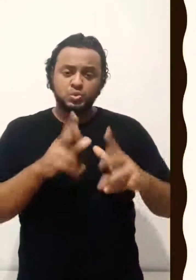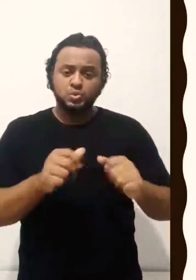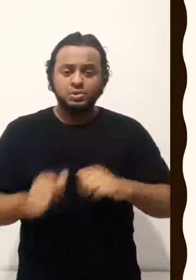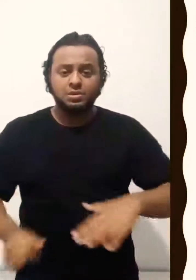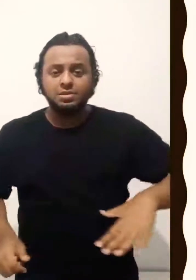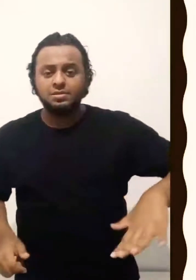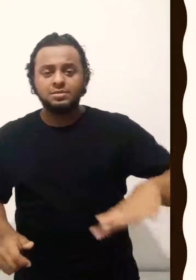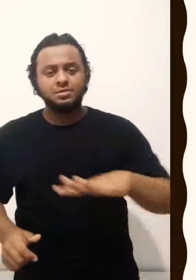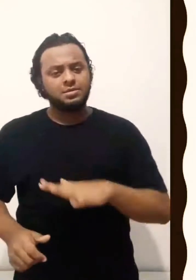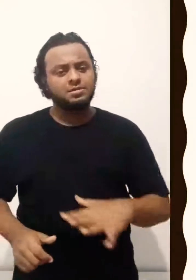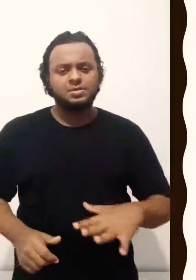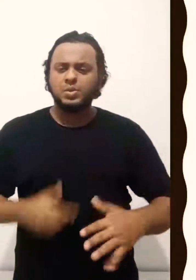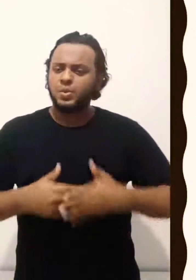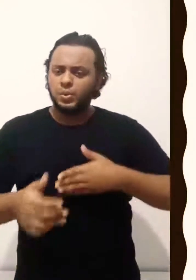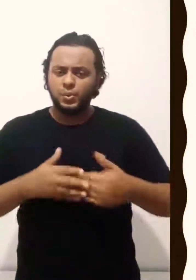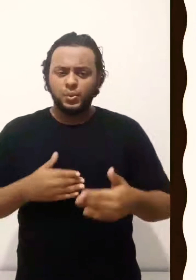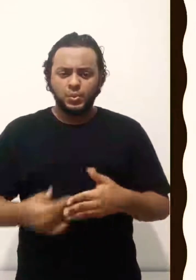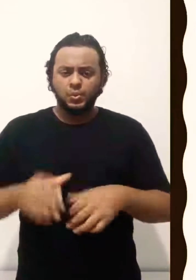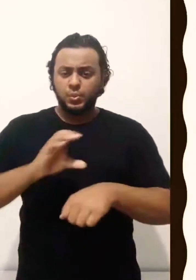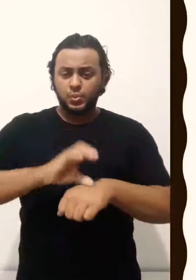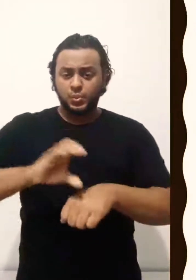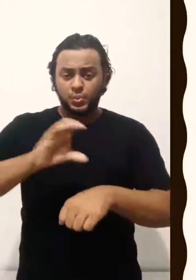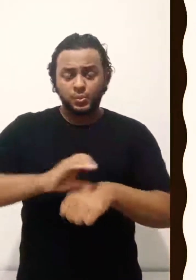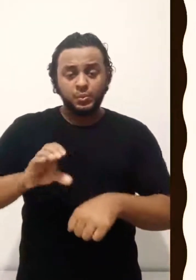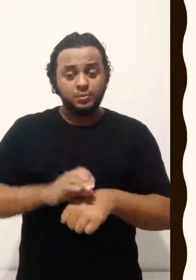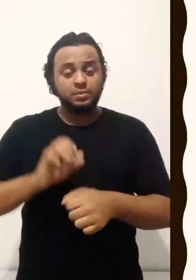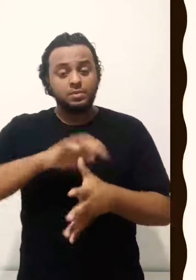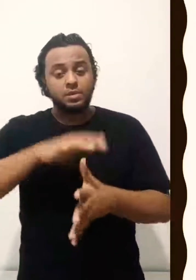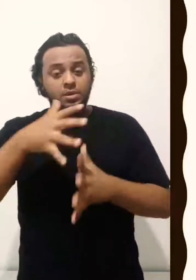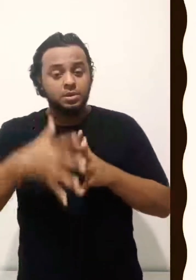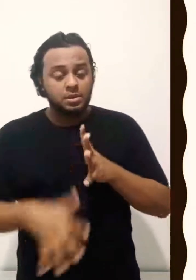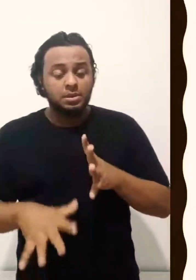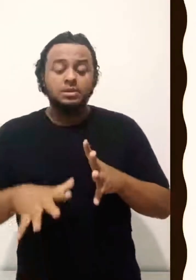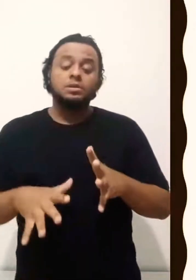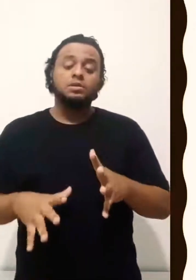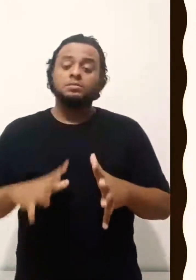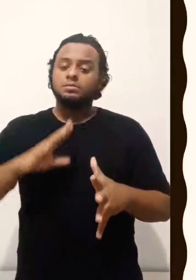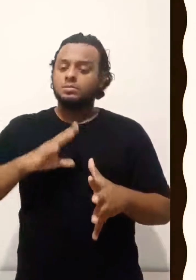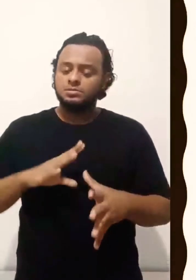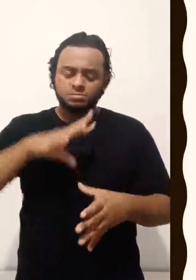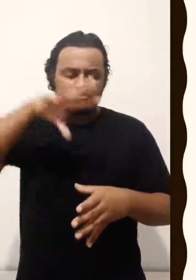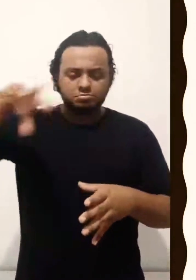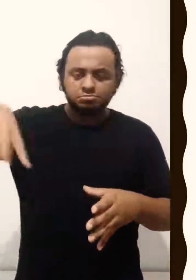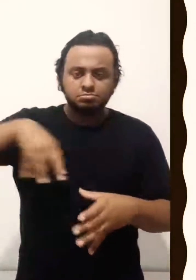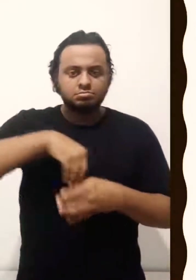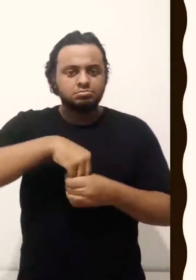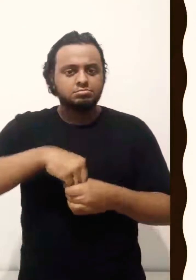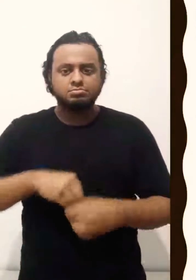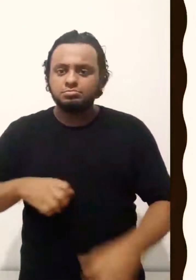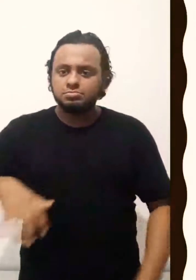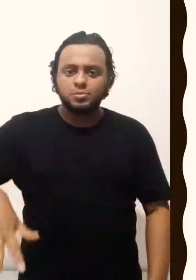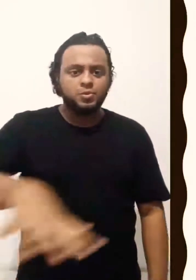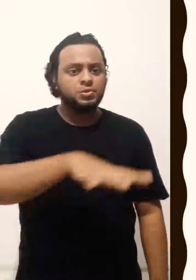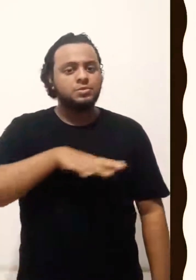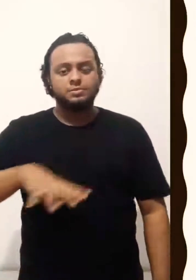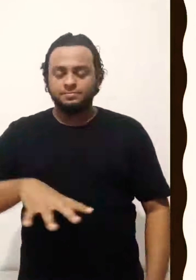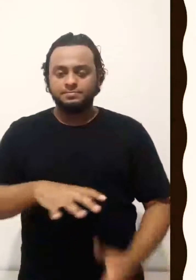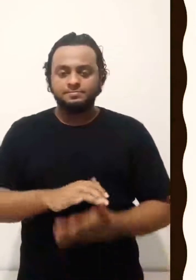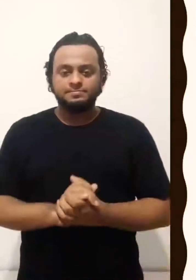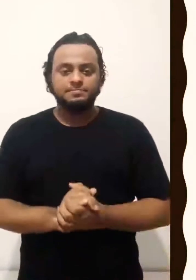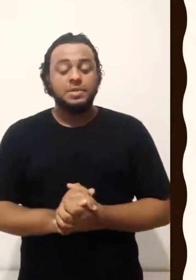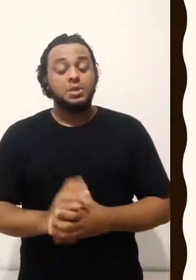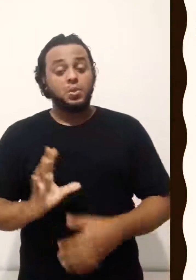todas essas áreas, de fazer qualquer curso, e a Libras ela contempla todos esses